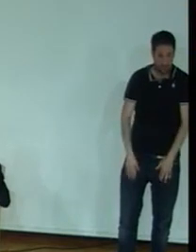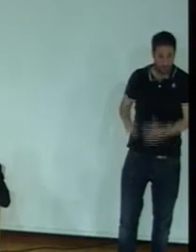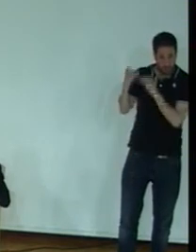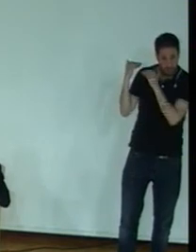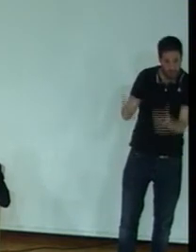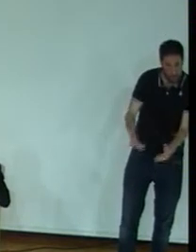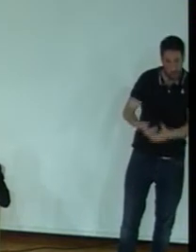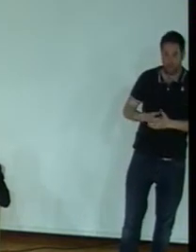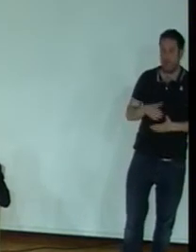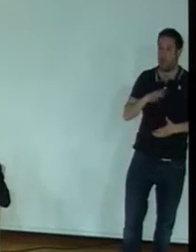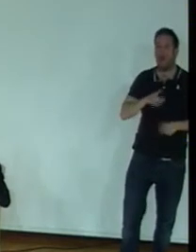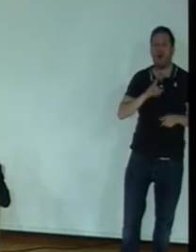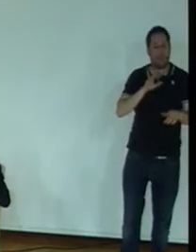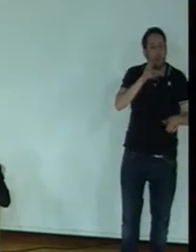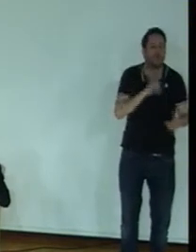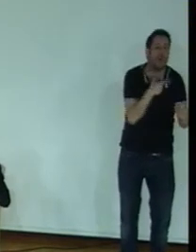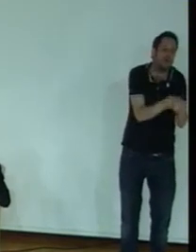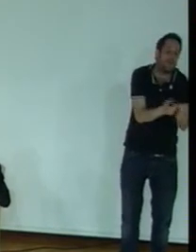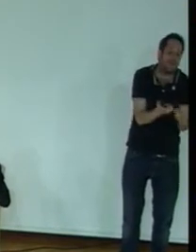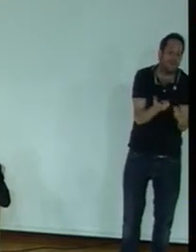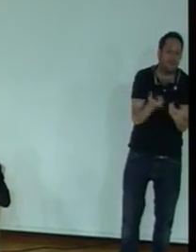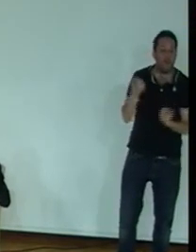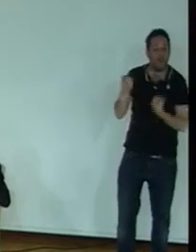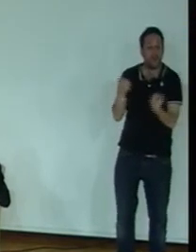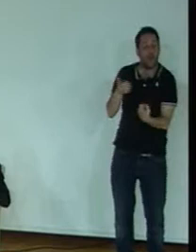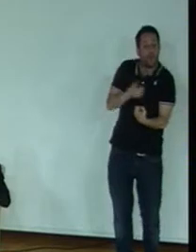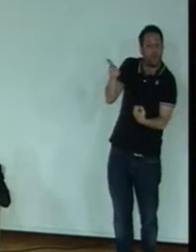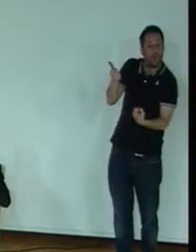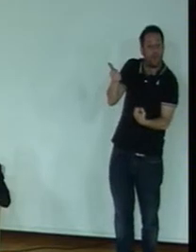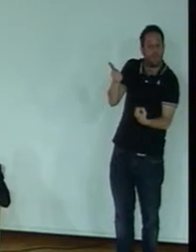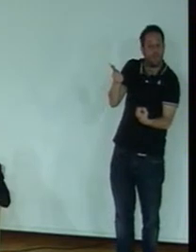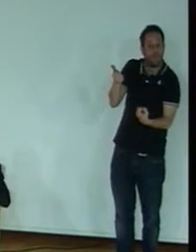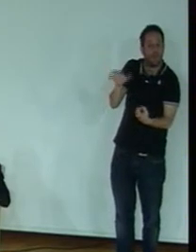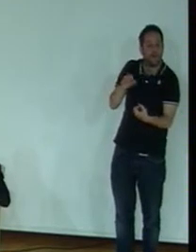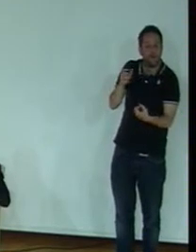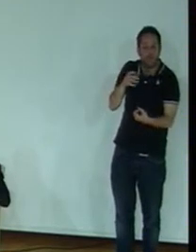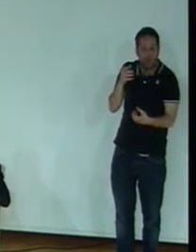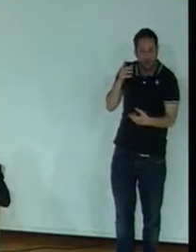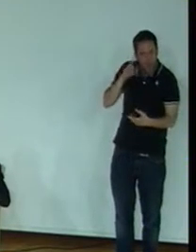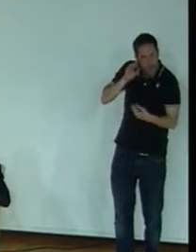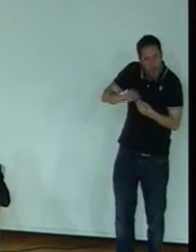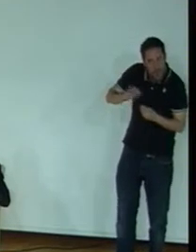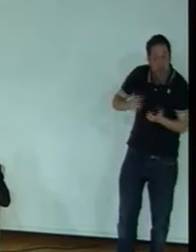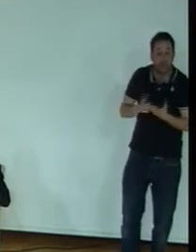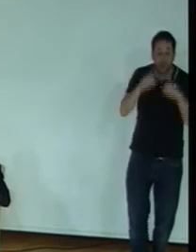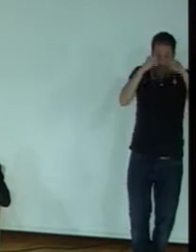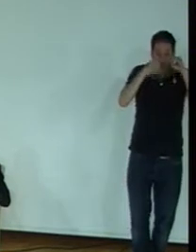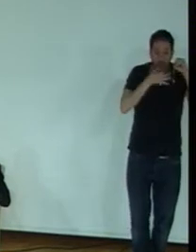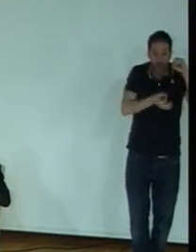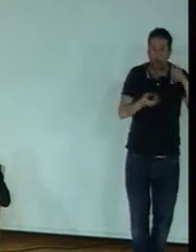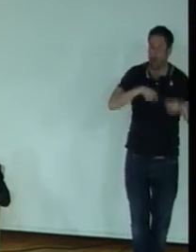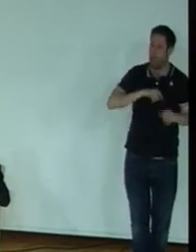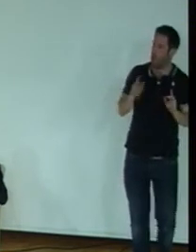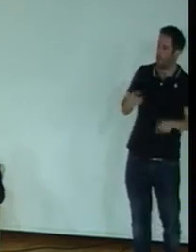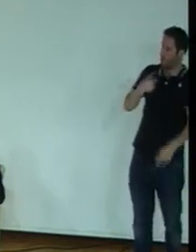cas, c'est vrai qu'il y aura des adaptations nécessaires. Par exemple, pour les voitures autonomes, vont se poser des questions. En même temps, elles semblent déjà résolues. Par exemple, Google a dit « Nous, on veut bien